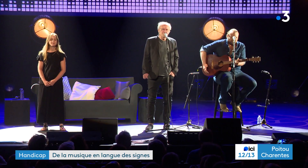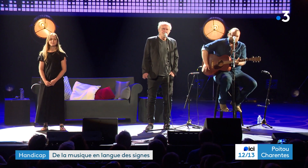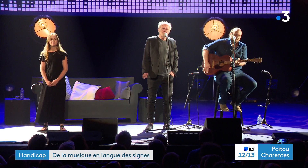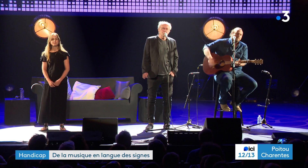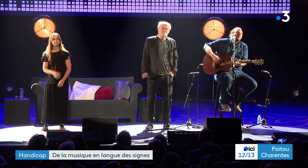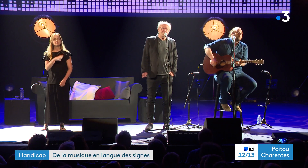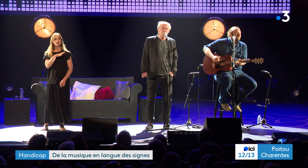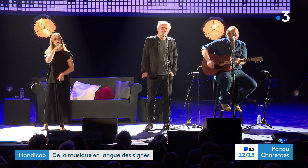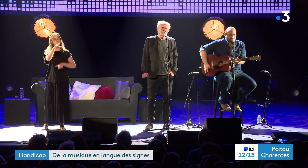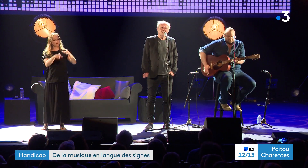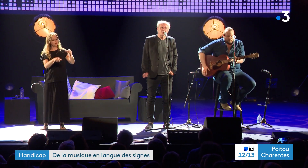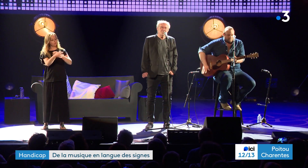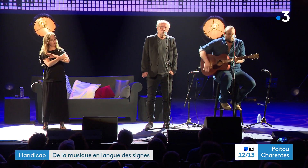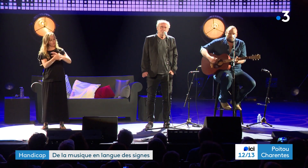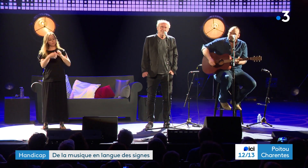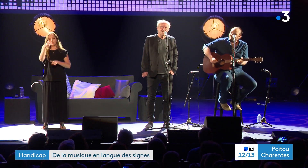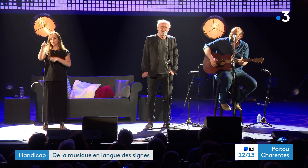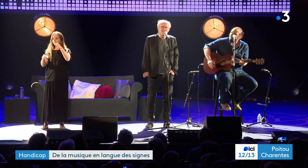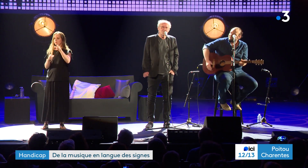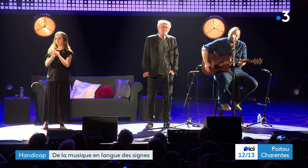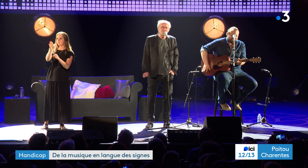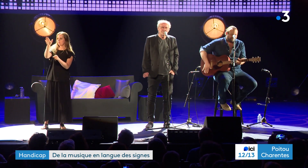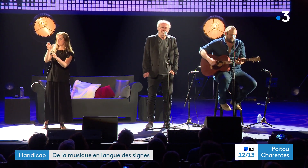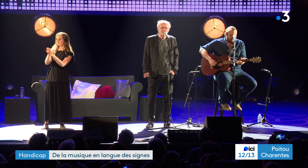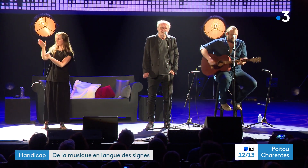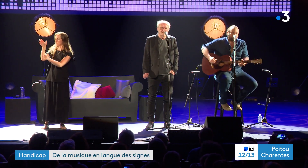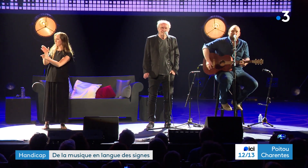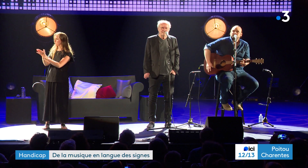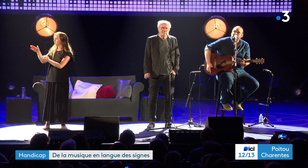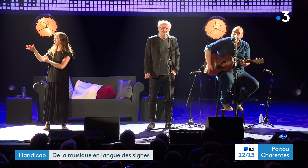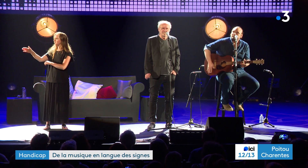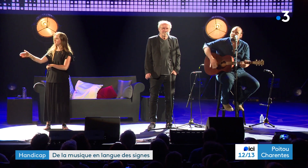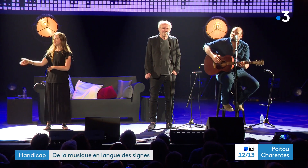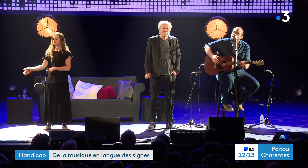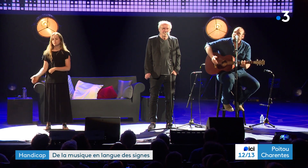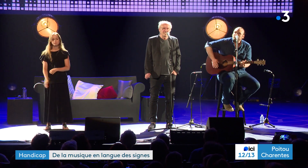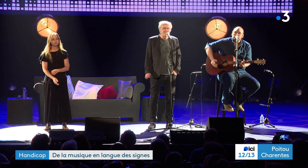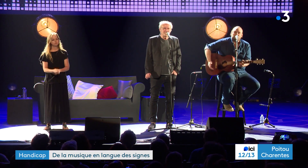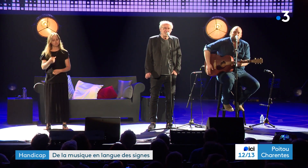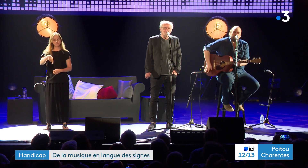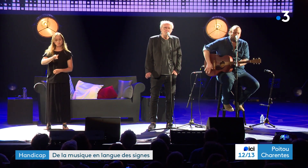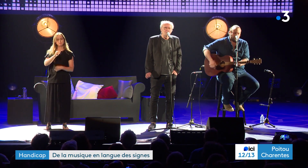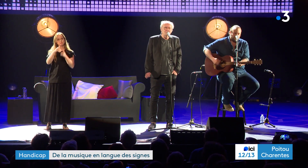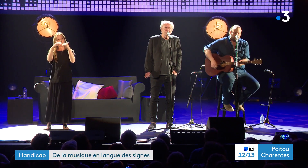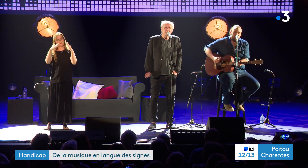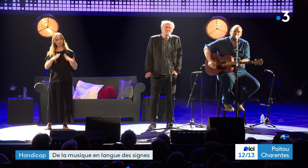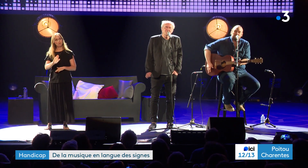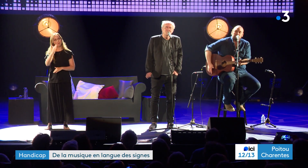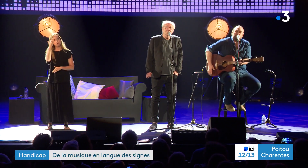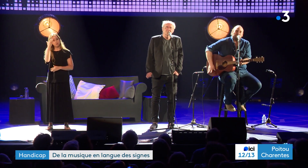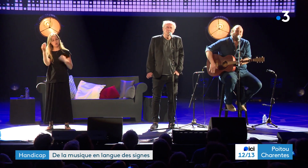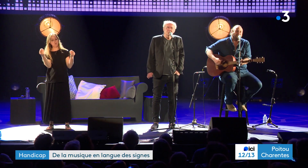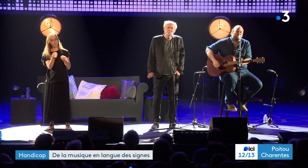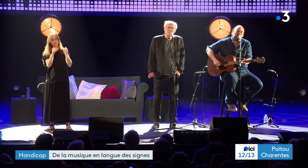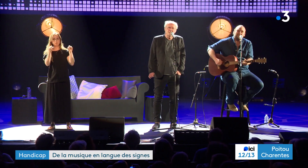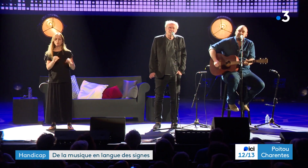Forestier. Les oiseaux de basse-cour et des oiseaux de passage. Depuis 3 ans, Christelle Gérard fait partie d'un collectif d'interprètes adeptes